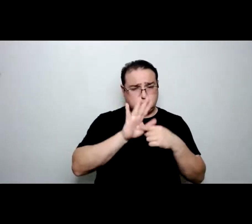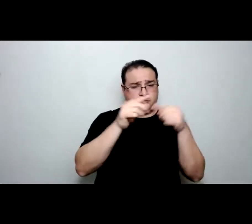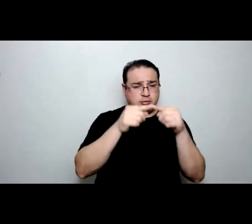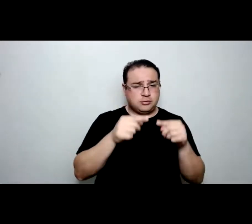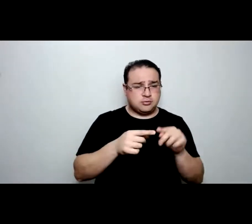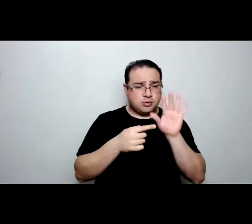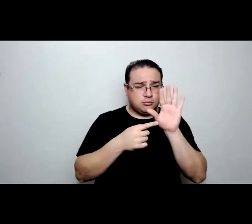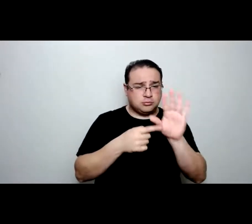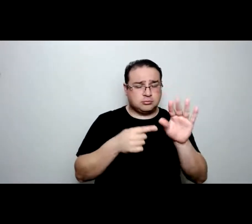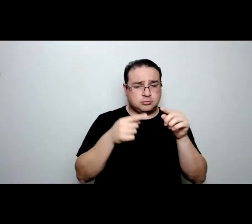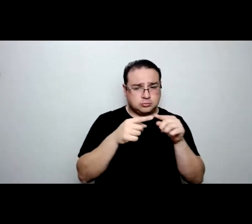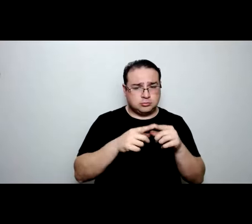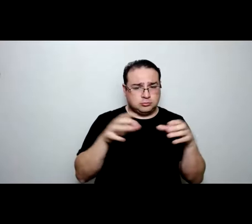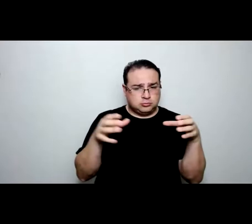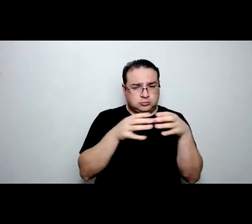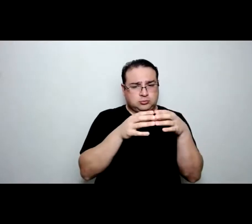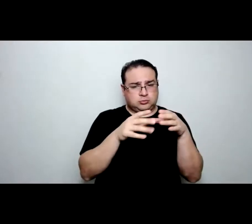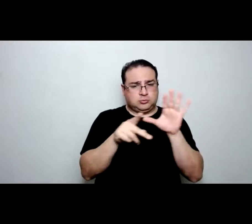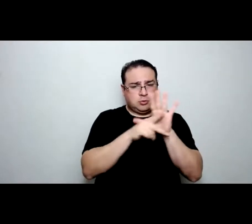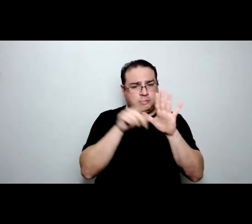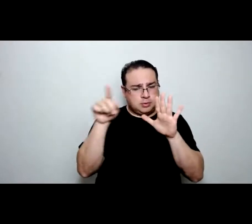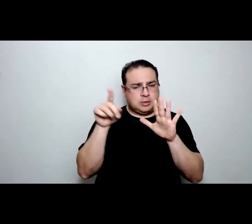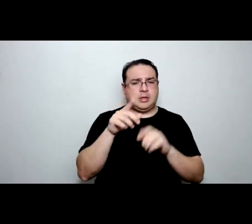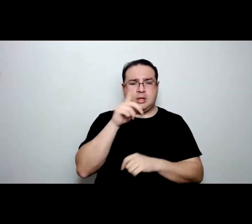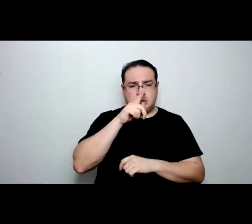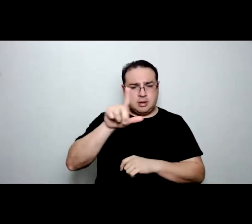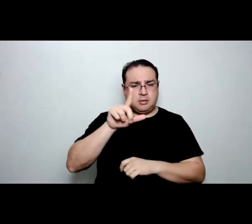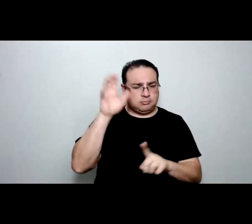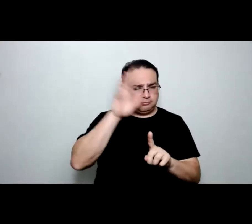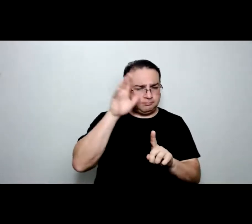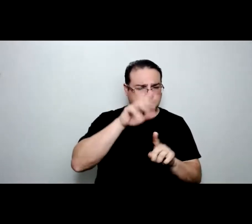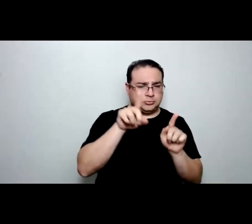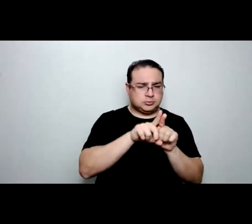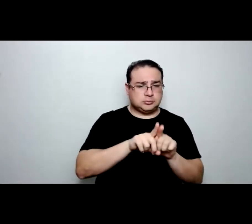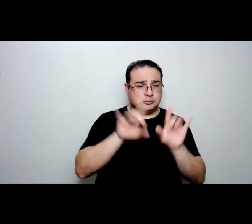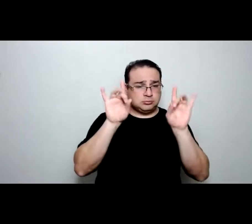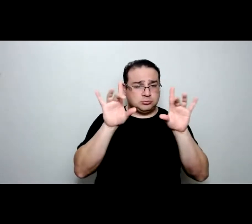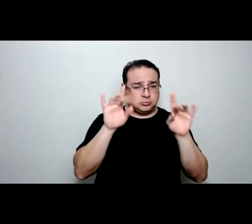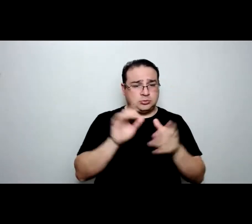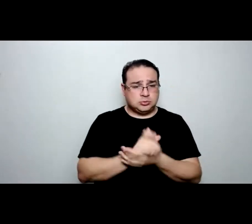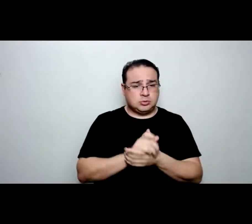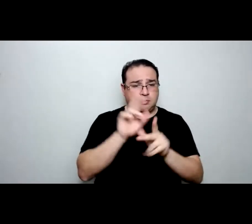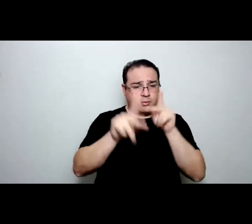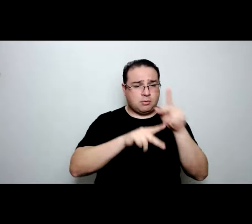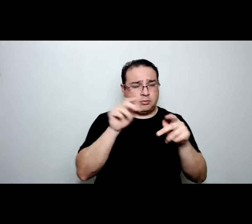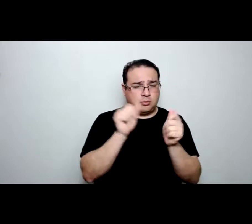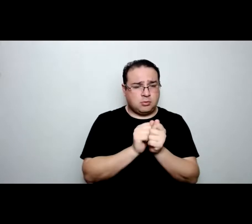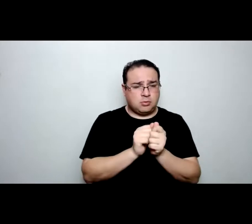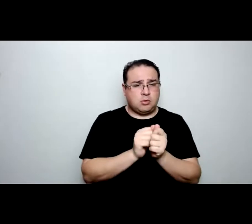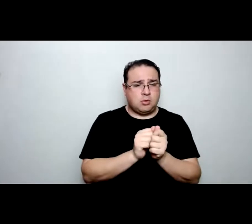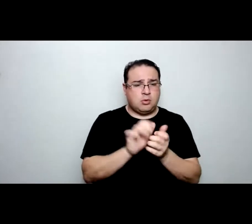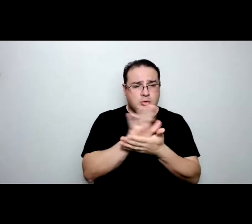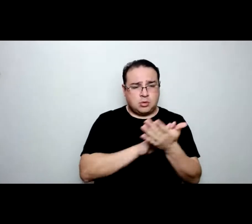vinculados ao Instituto, e em especial com os povos de pouco ou